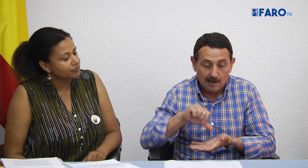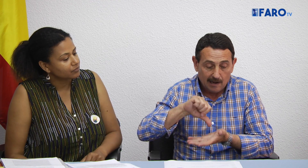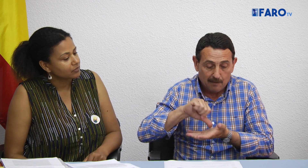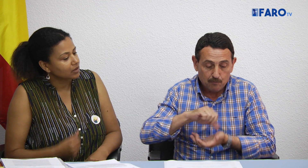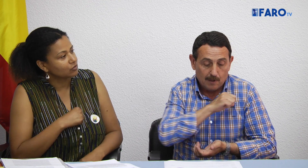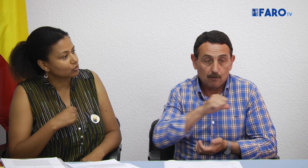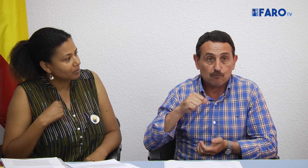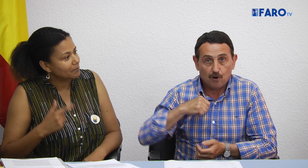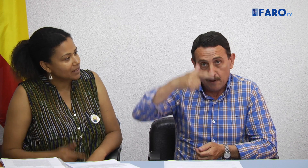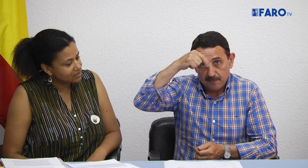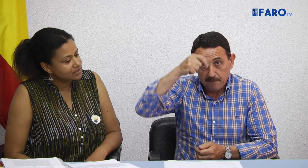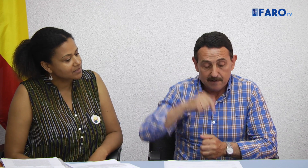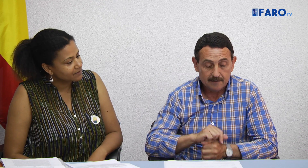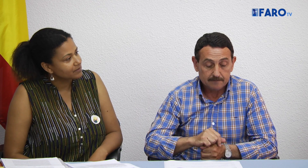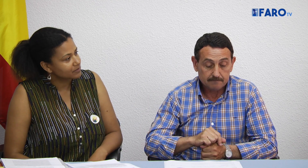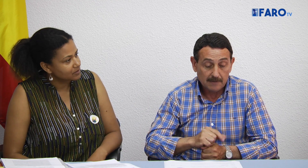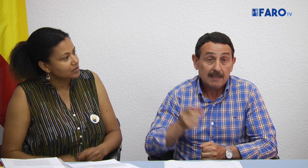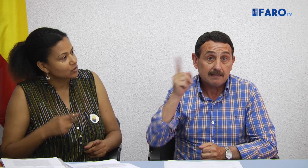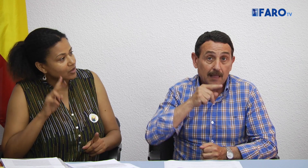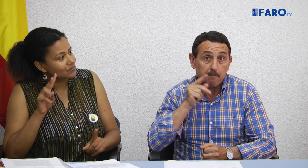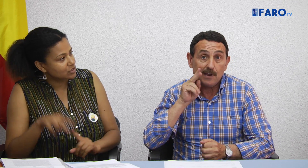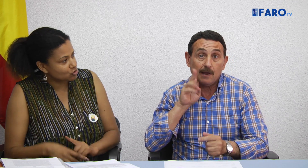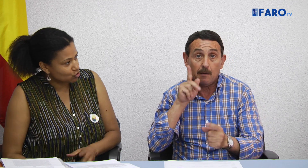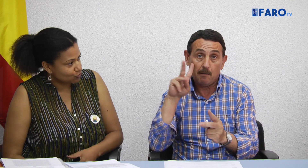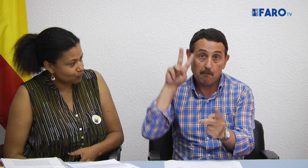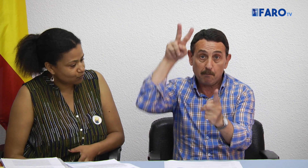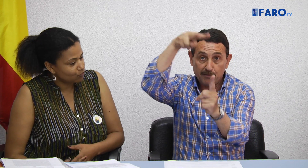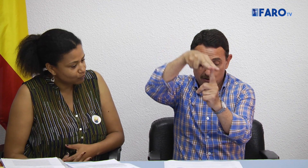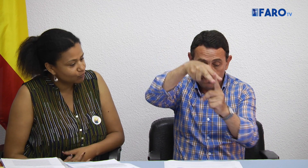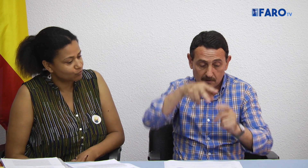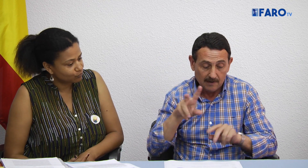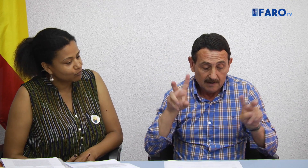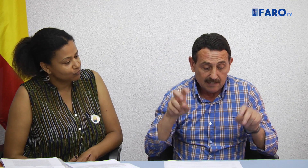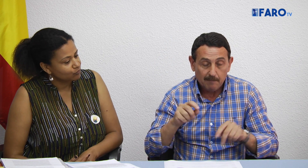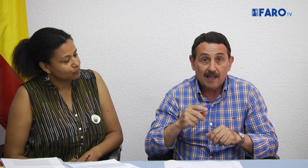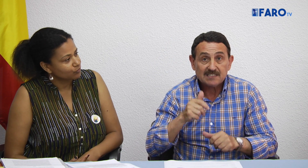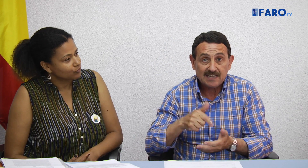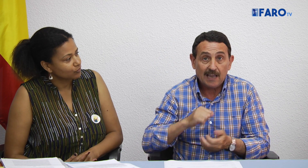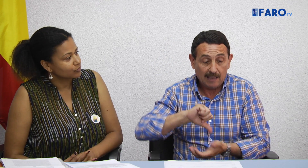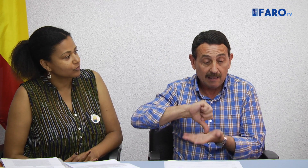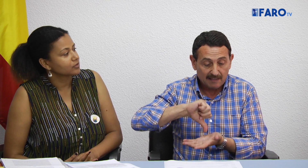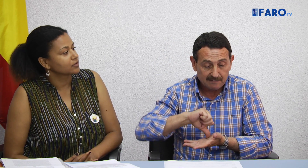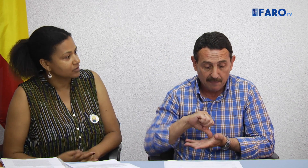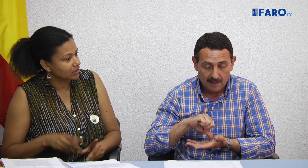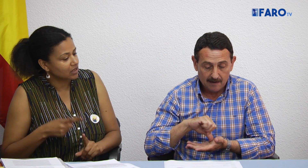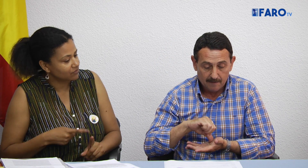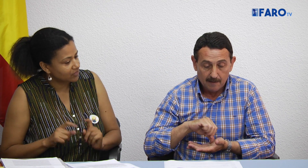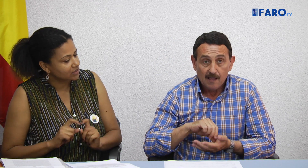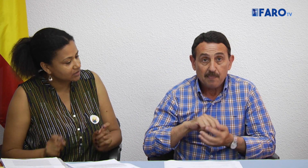sociedad, también aquí en la ciudad autónoma de Melilla, claro. Y también la visión de ASOME,